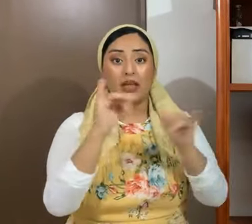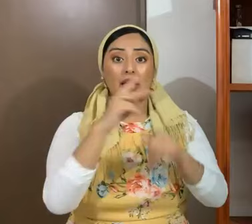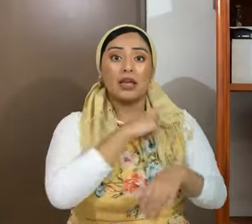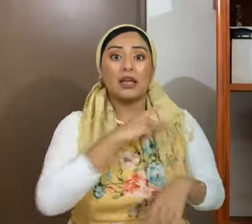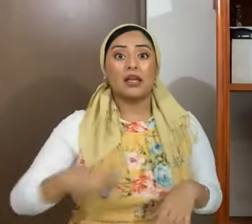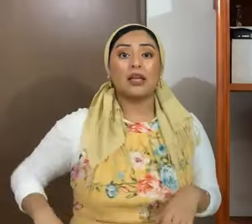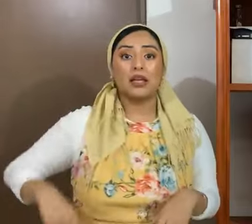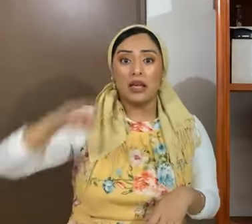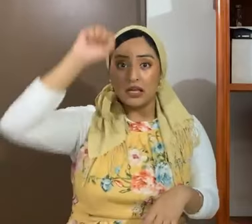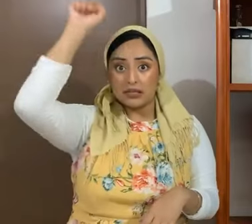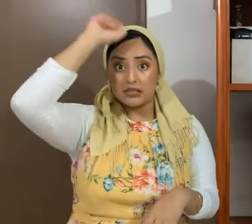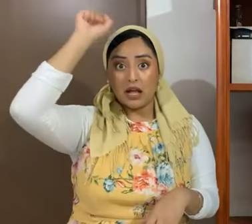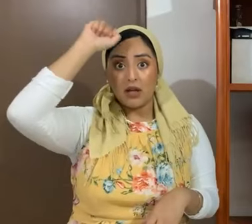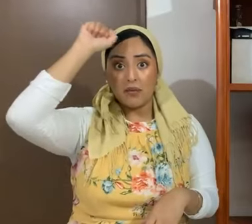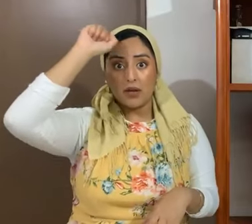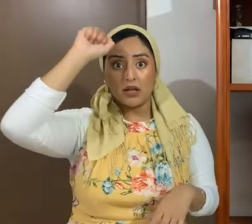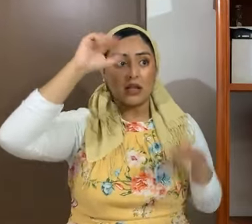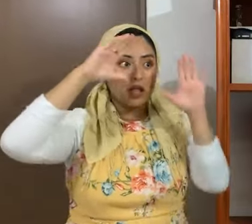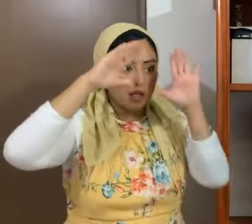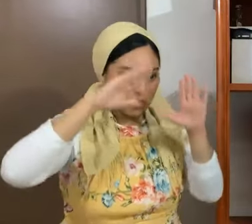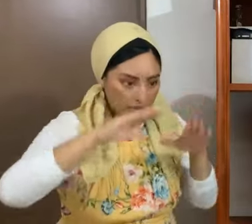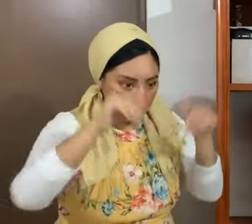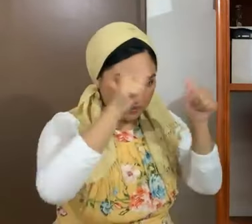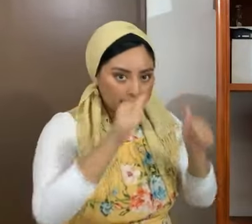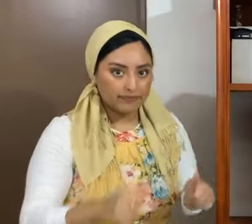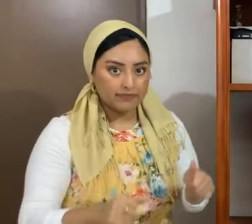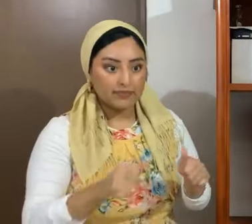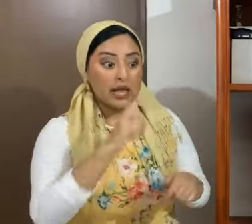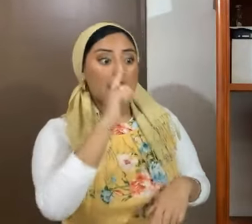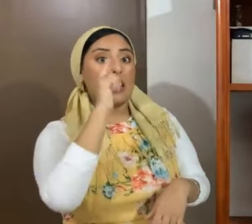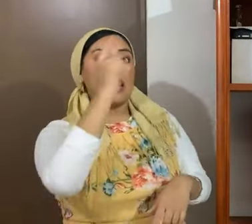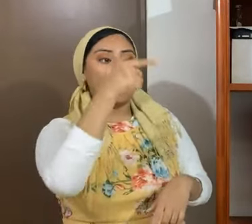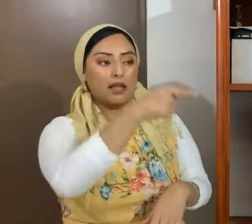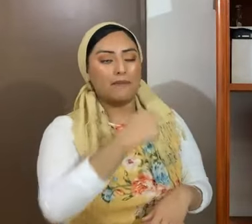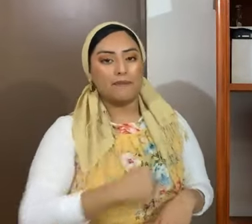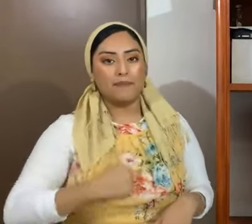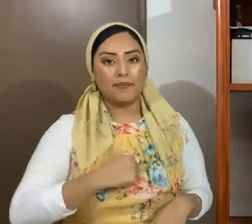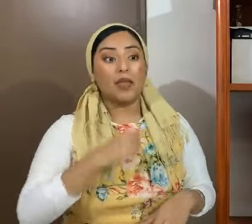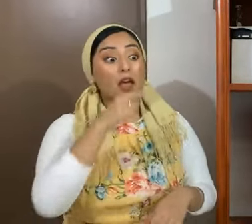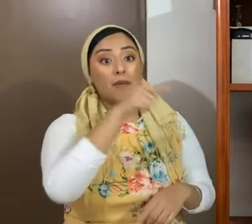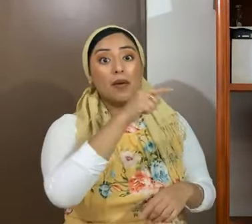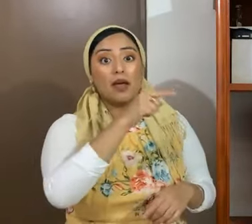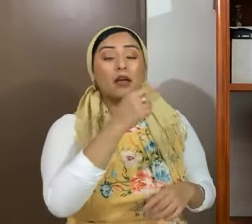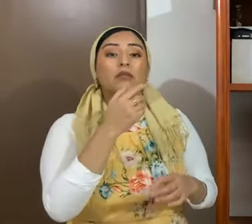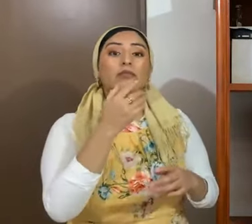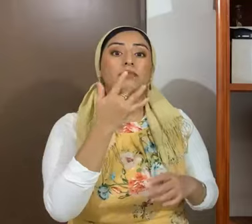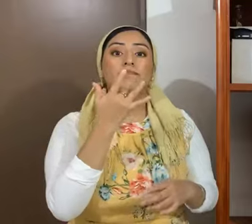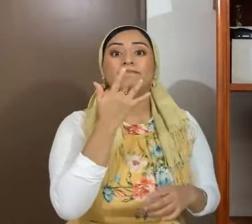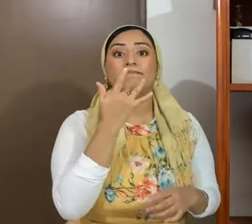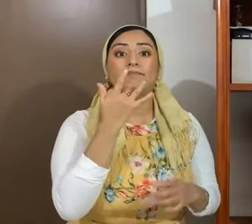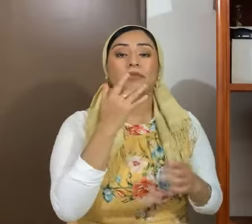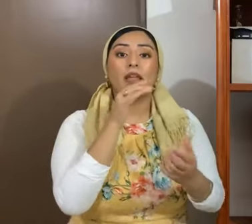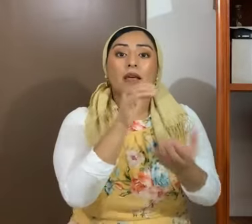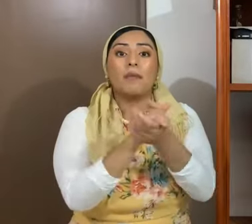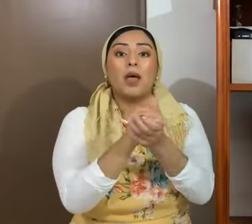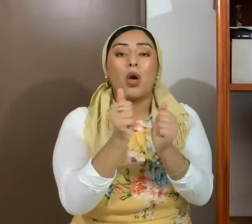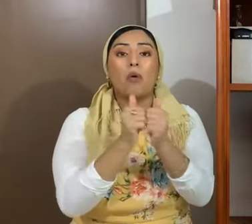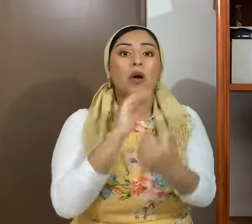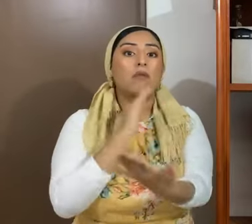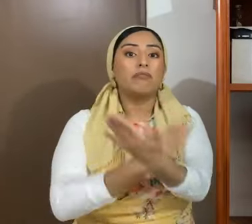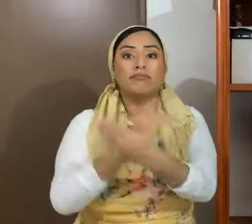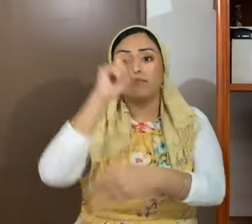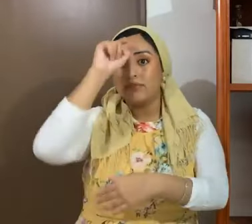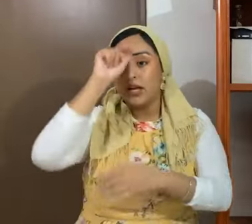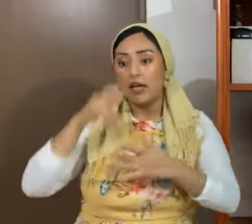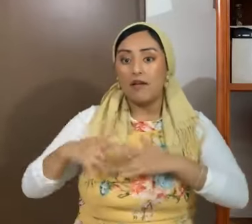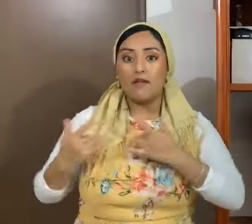él se arrepintió y fue salvo, ciertamente él, por casarse con la hija del faraón y otras mujeres, ellas desviaron